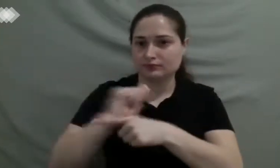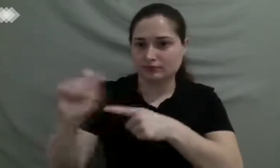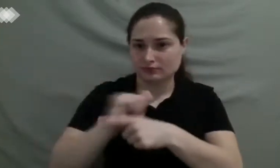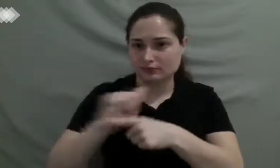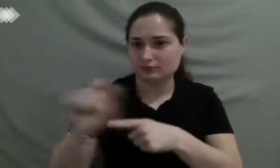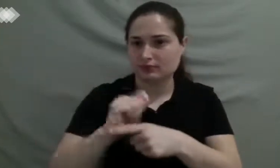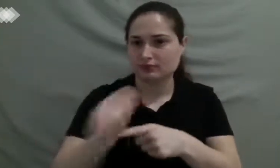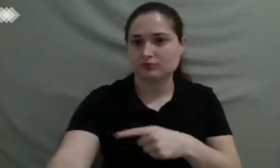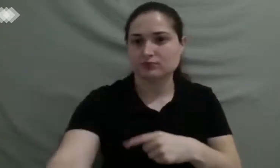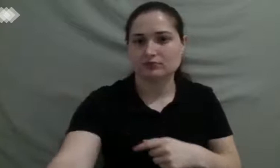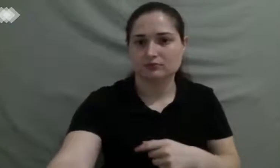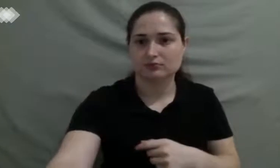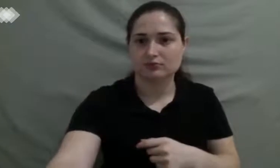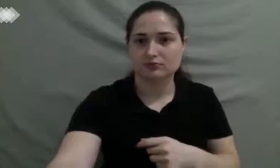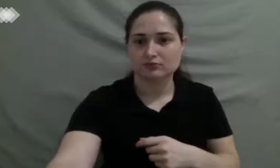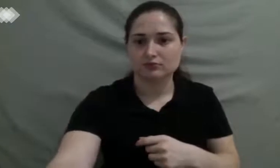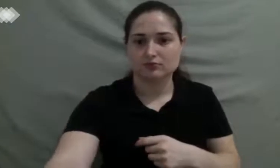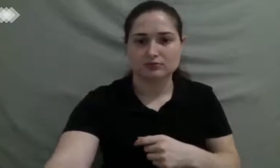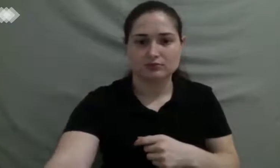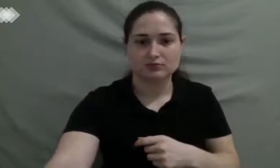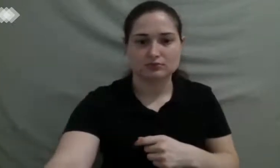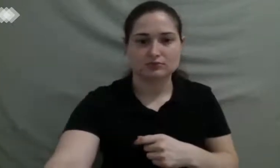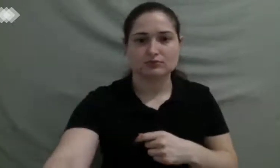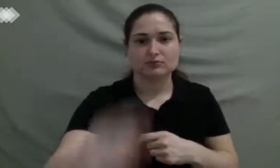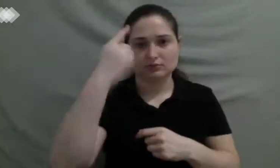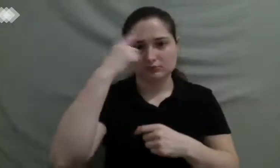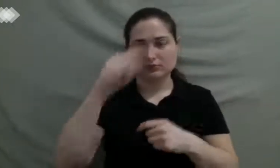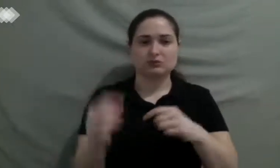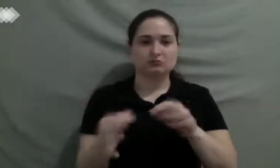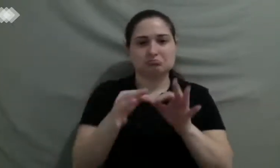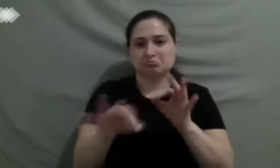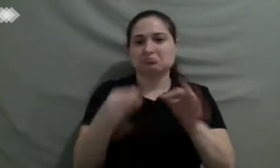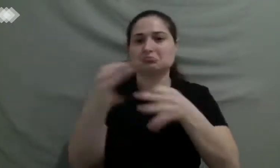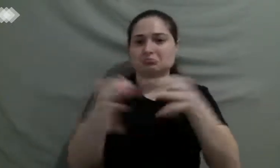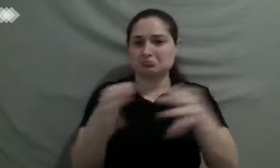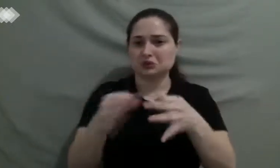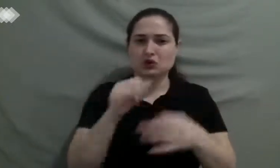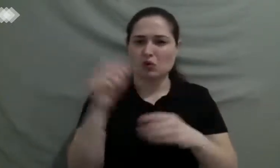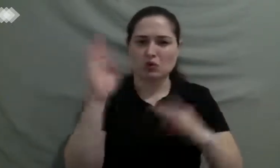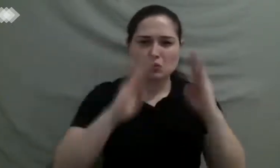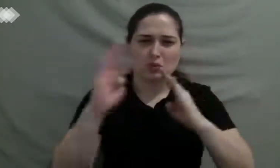crear un documento que le pueda orientar en sentido general. Pero no se preocupen por